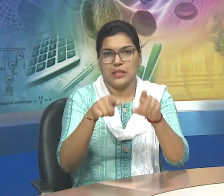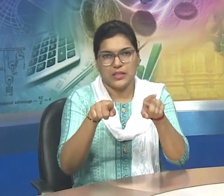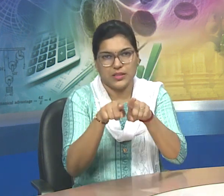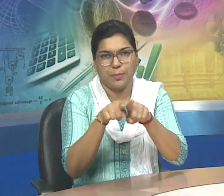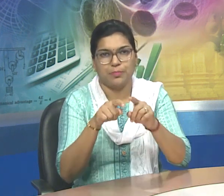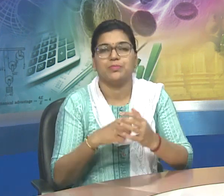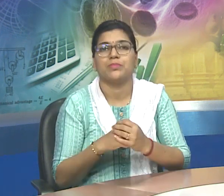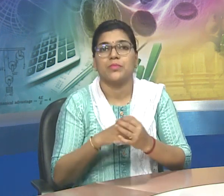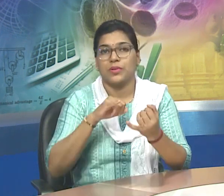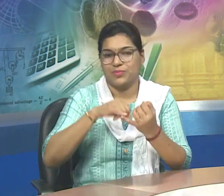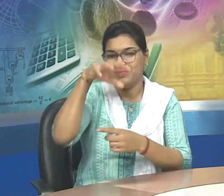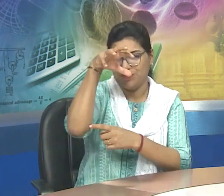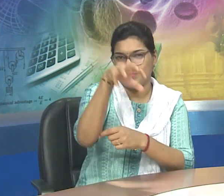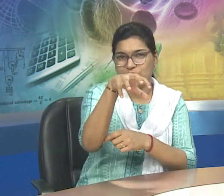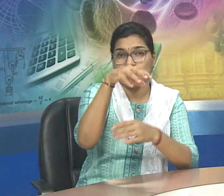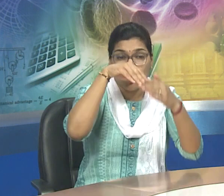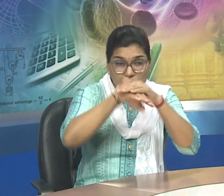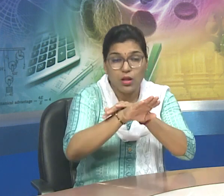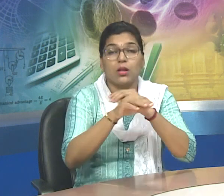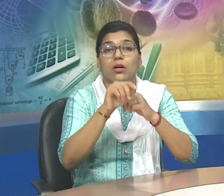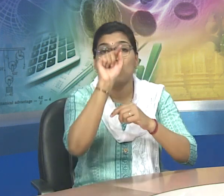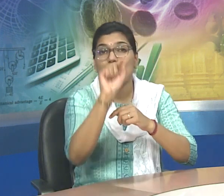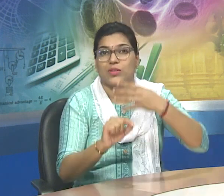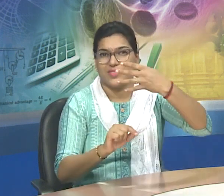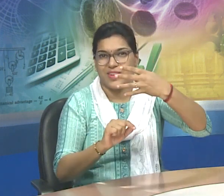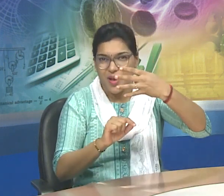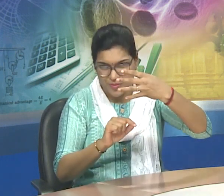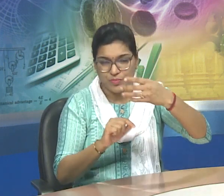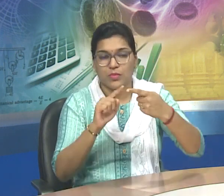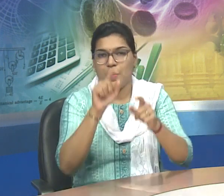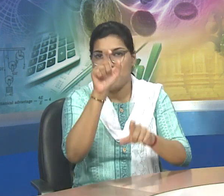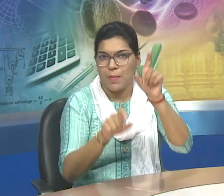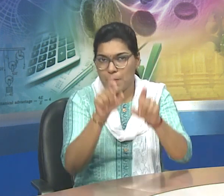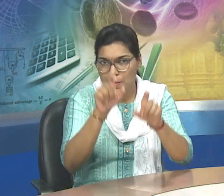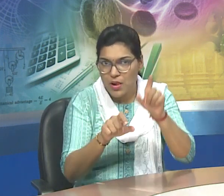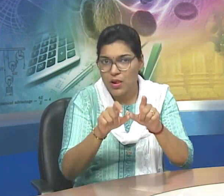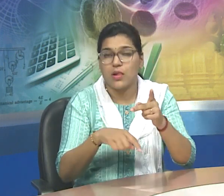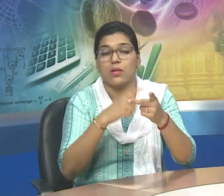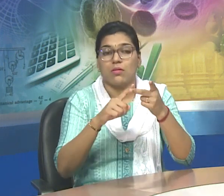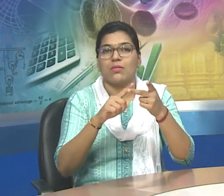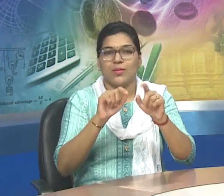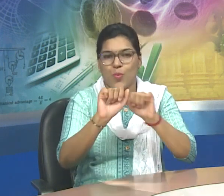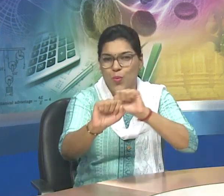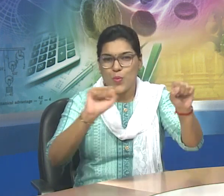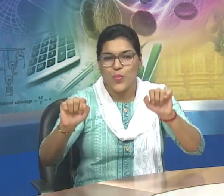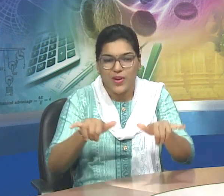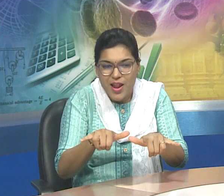अभी तक हमने जो स्टेट्स को समझा, अब आगे भी वही स्टेट का ही बिंदु समझ रहे हैं कि किसी भी राज्य